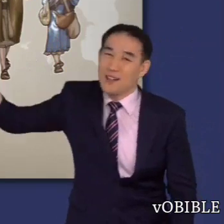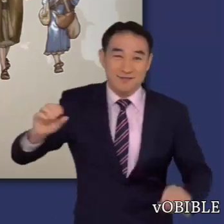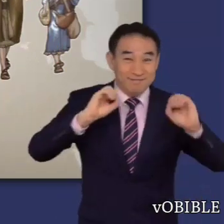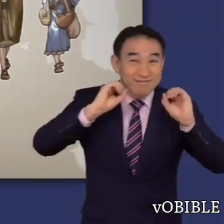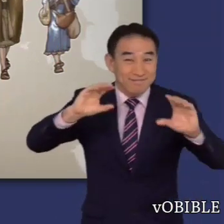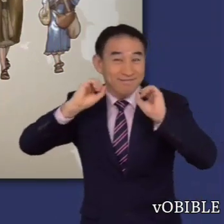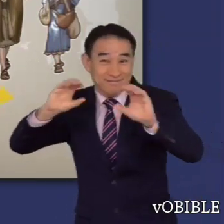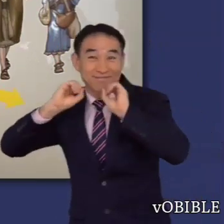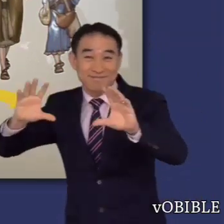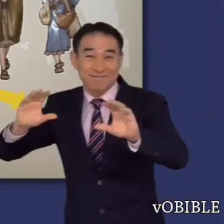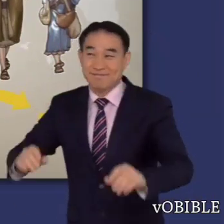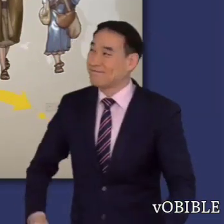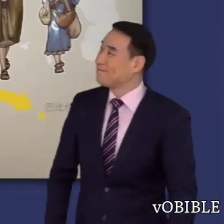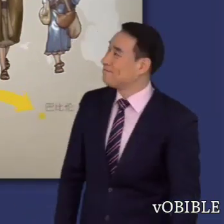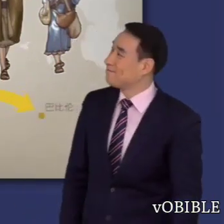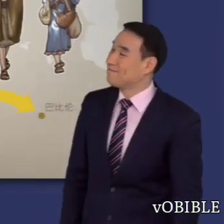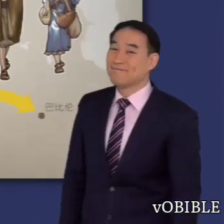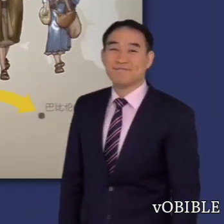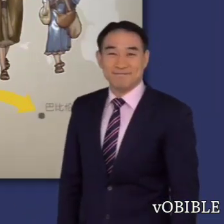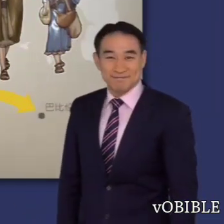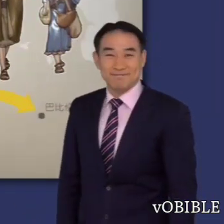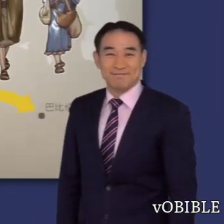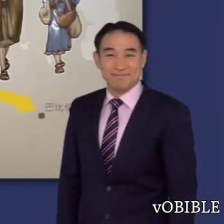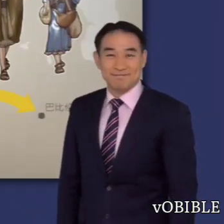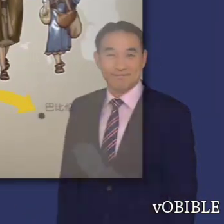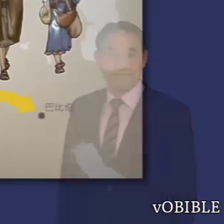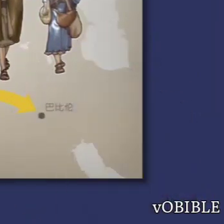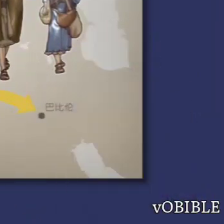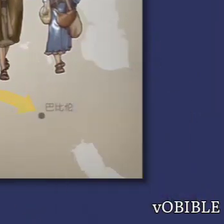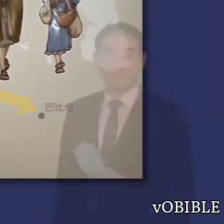作，甚至到遥远的巴比伦和罗马传道。